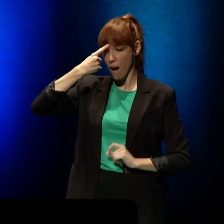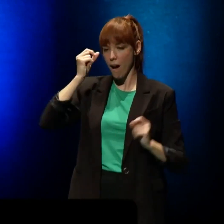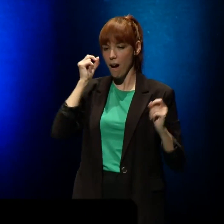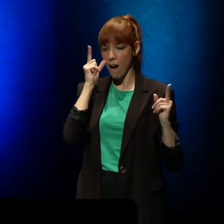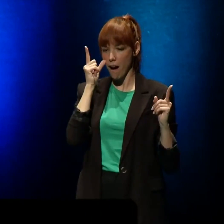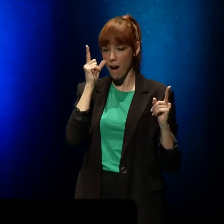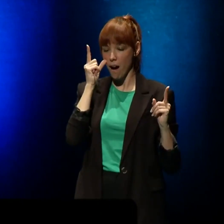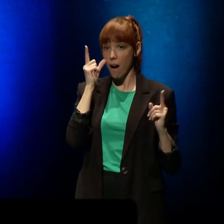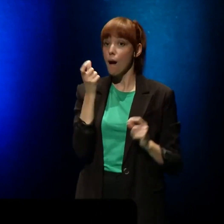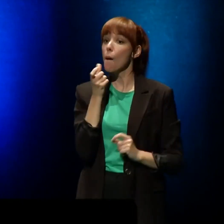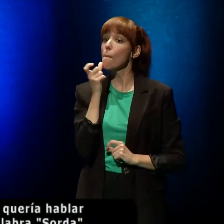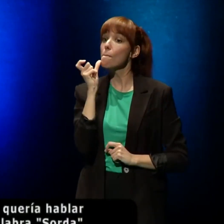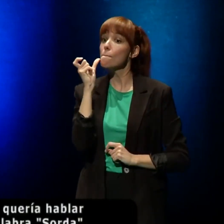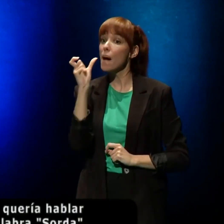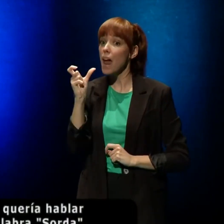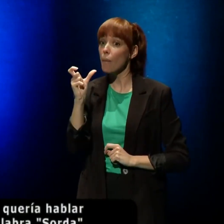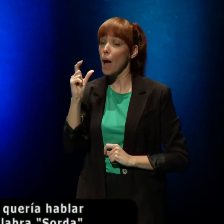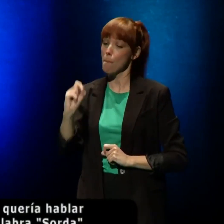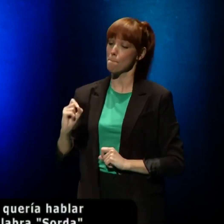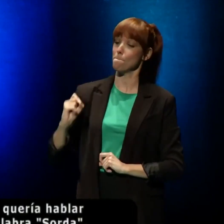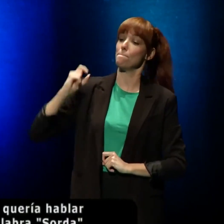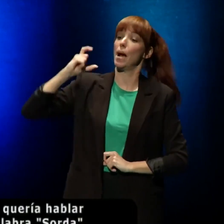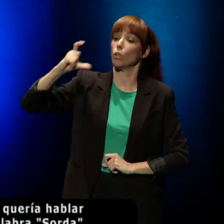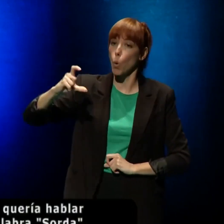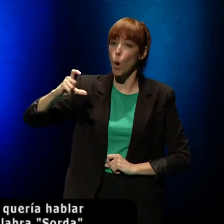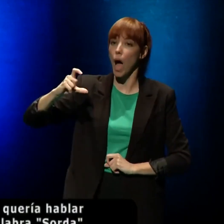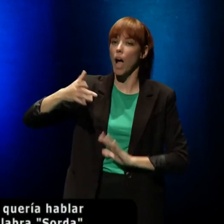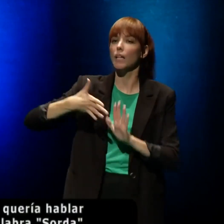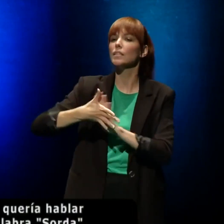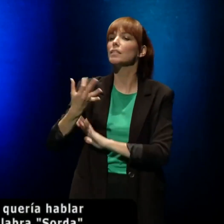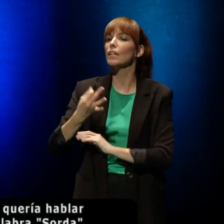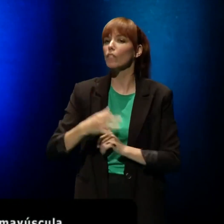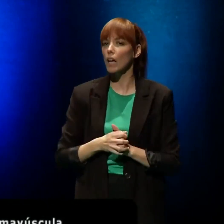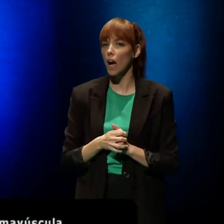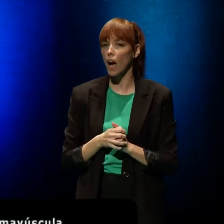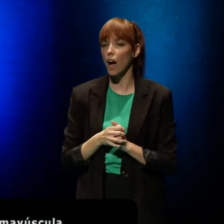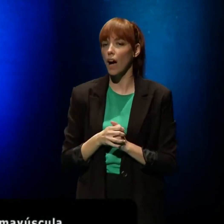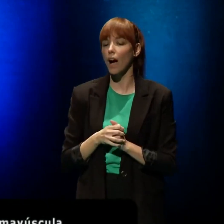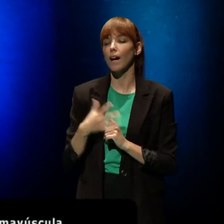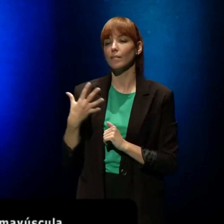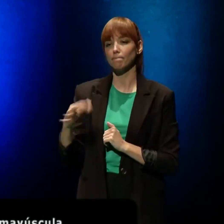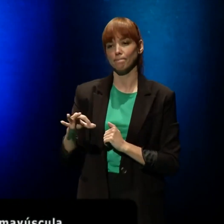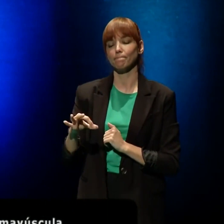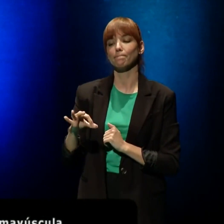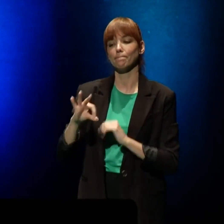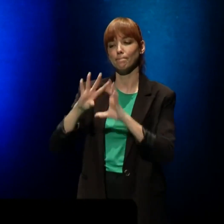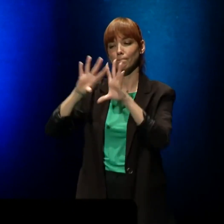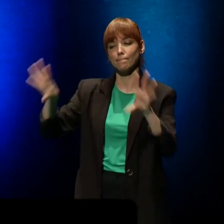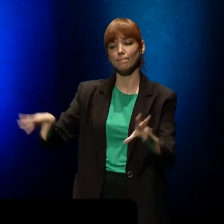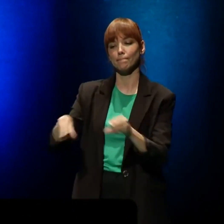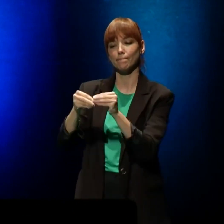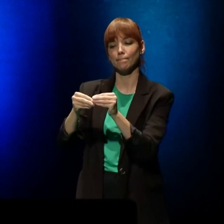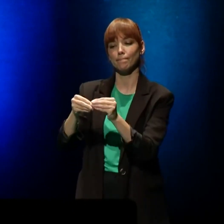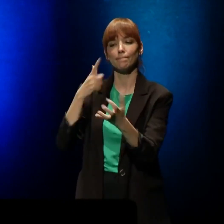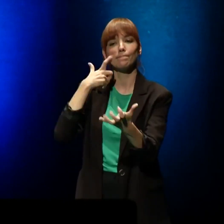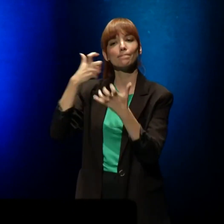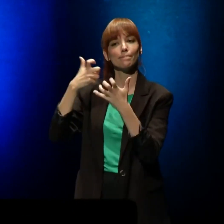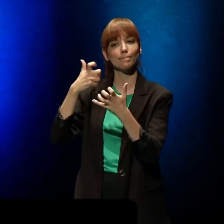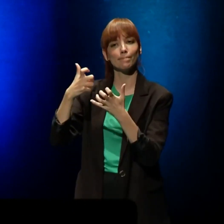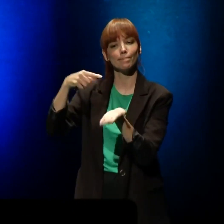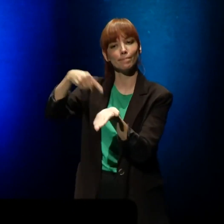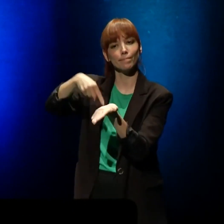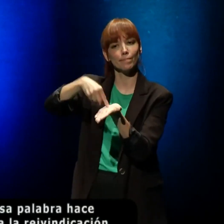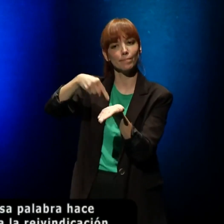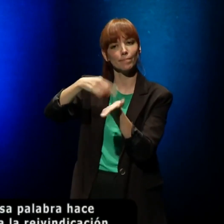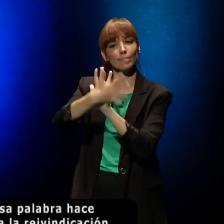palabra sorda con mayúsculas hace referencia a la reivindicación de vuestra lengua, a